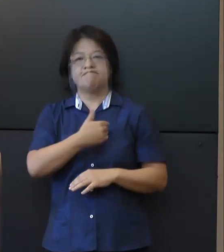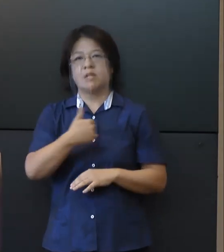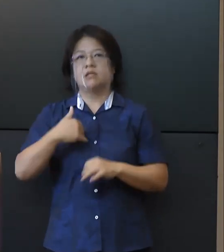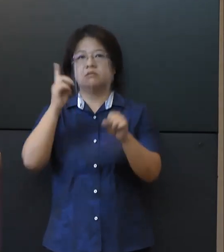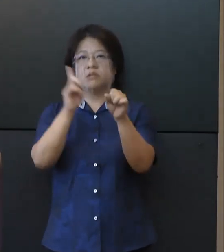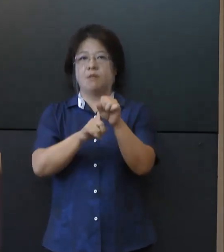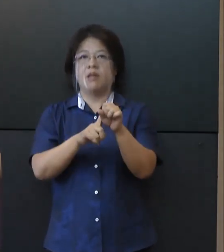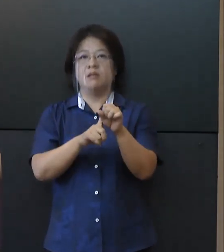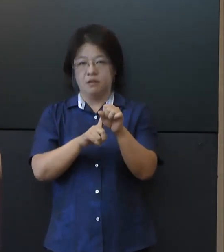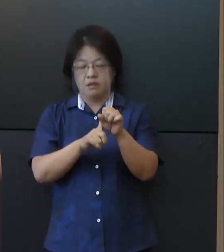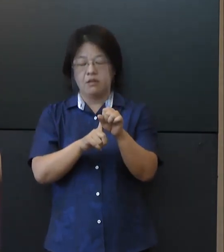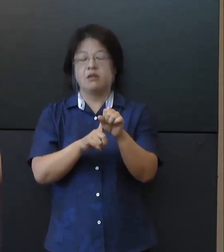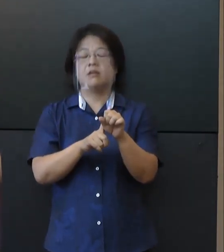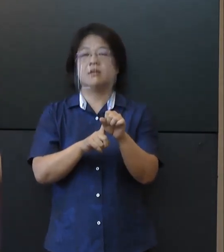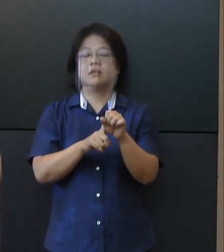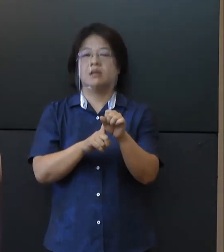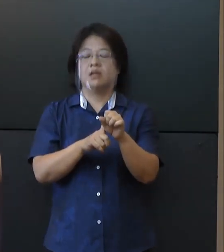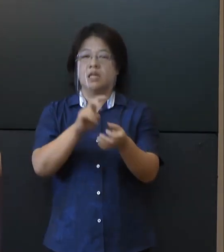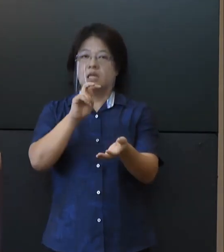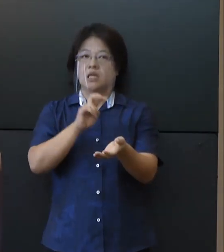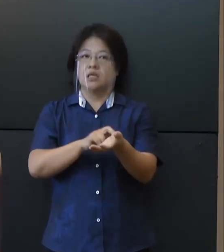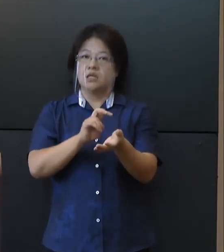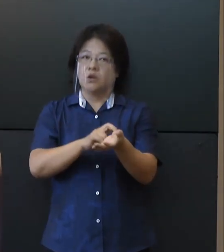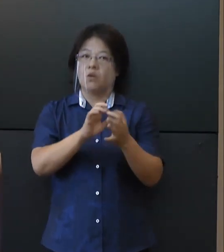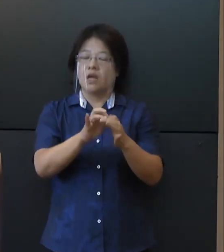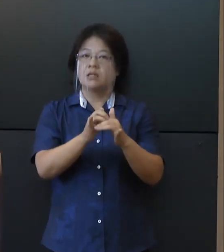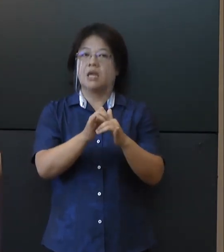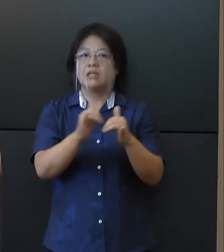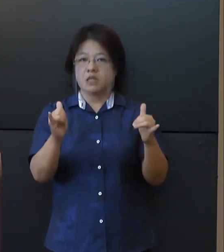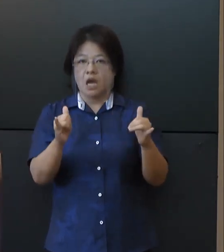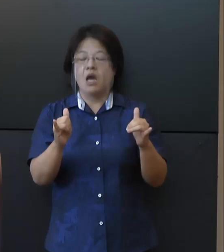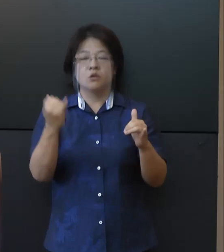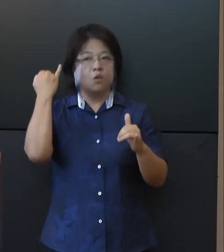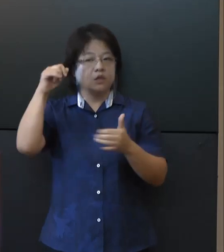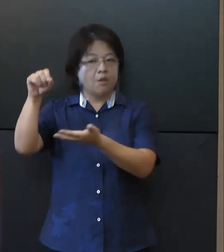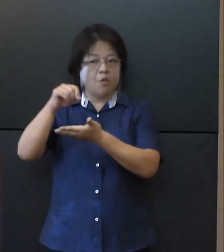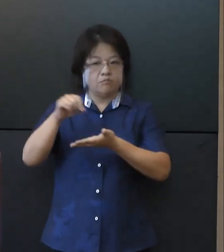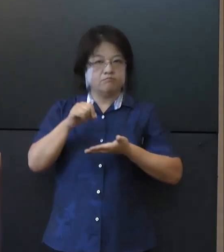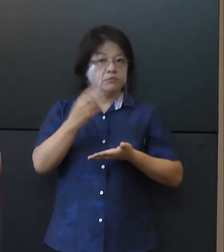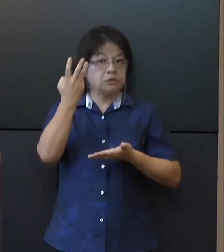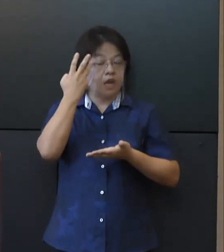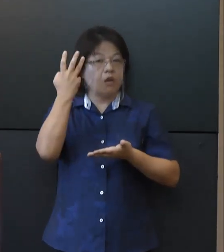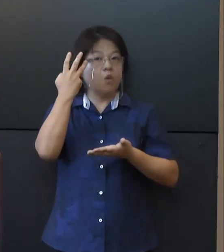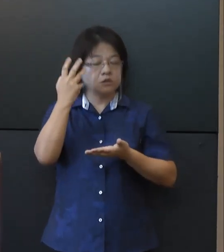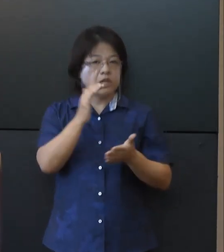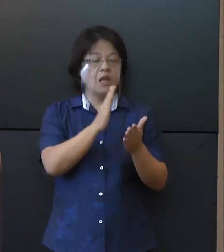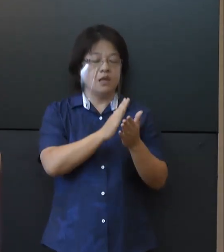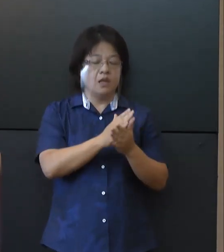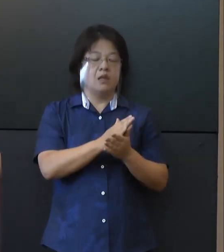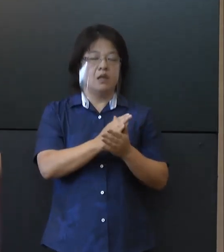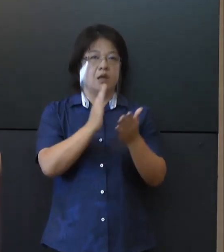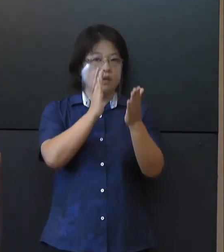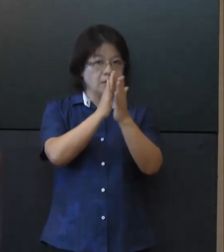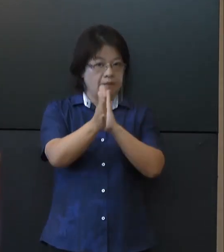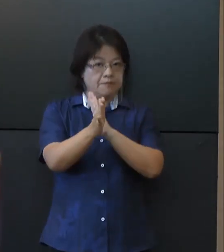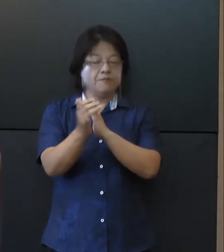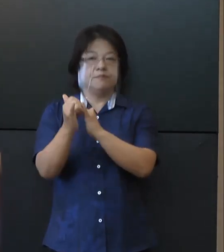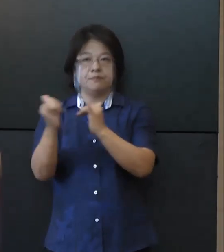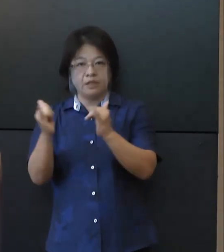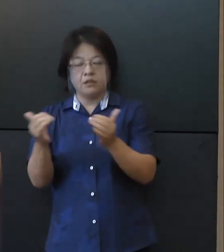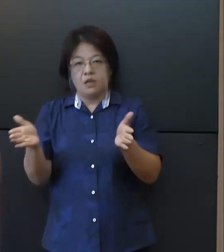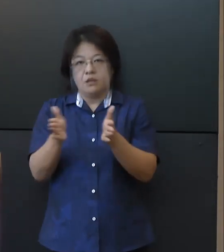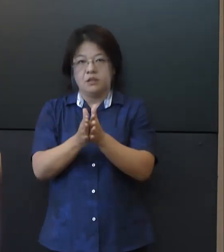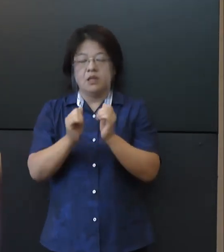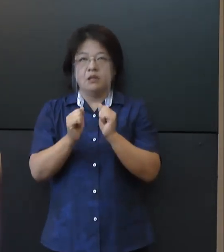ことを念頭に、医療界の疫学的意見も参考に官民一体となって取りまとめたものであります